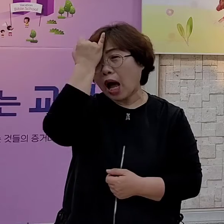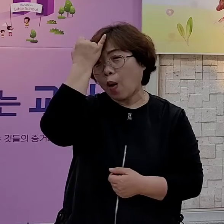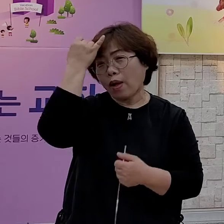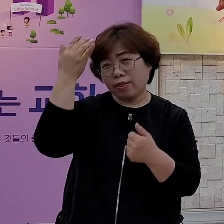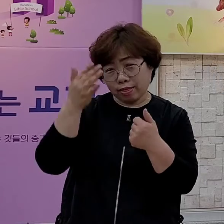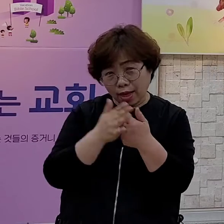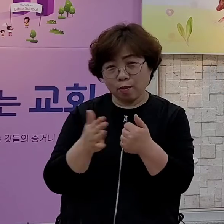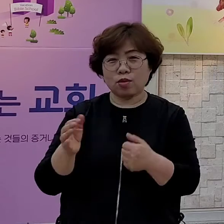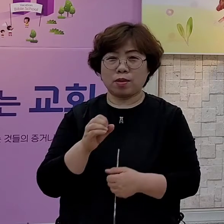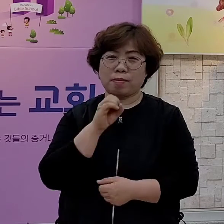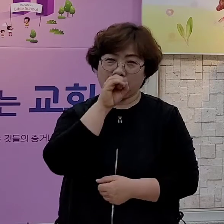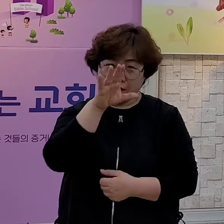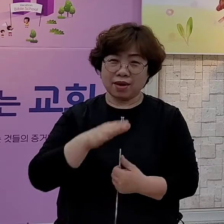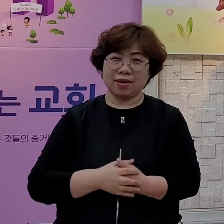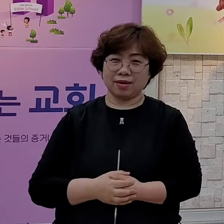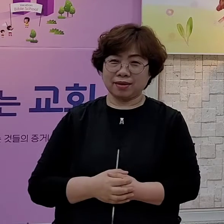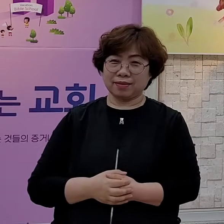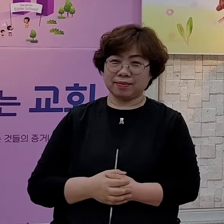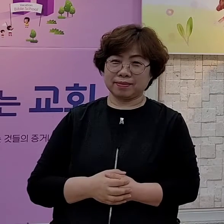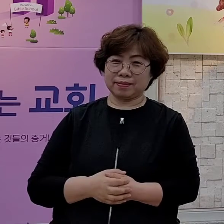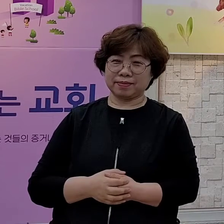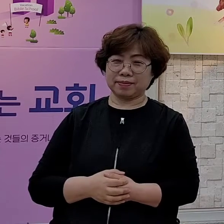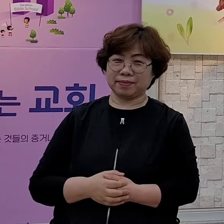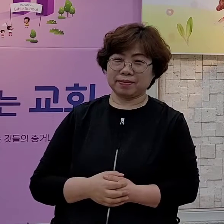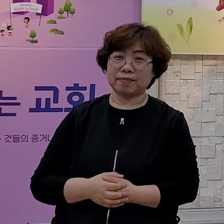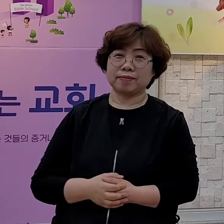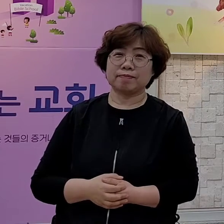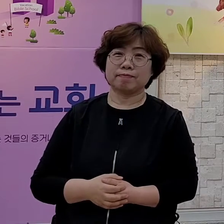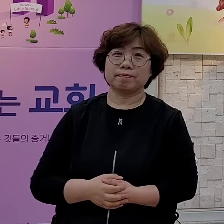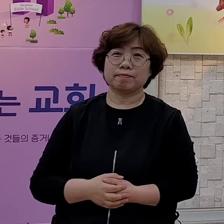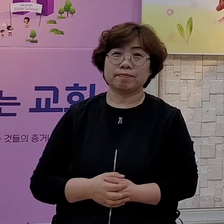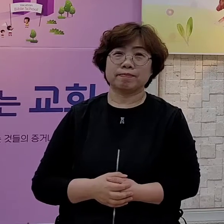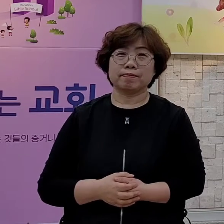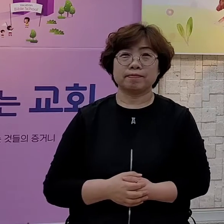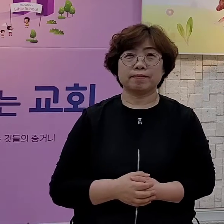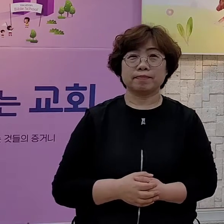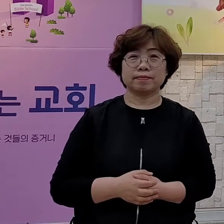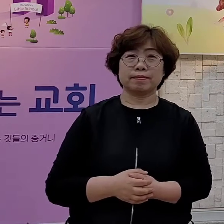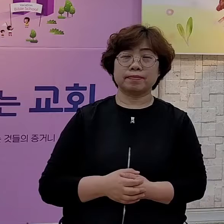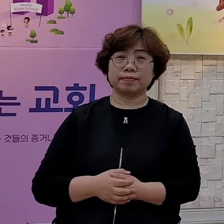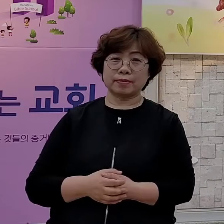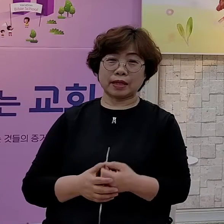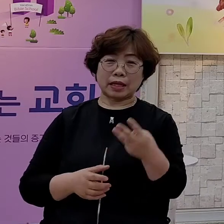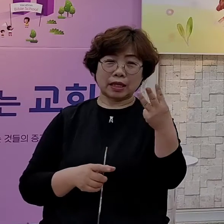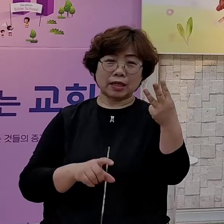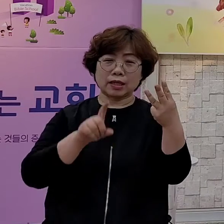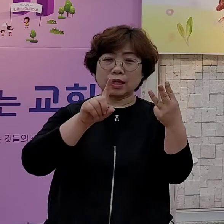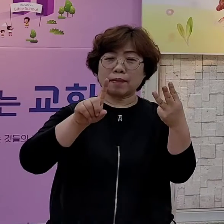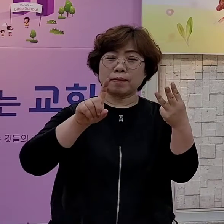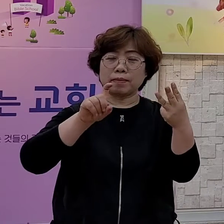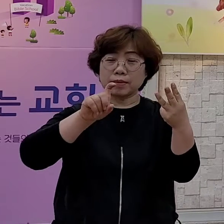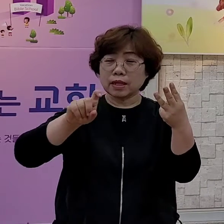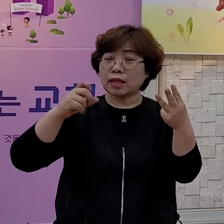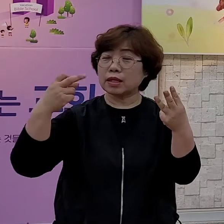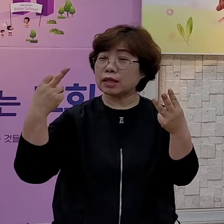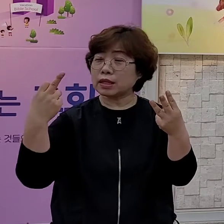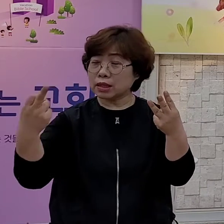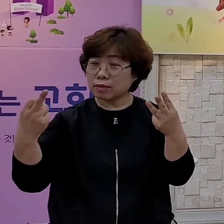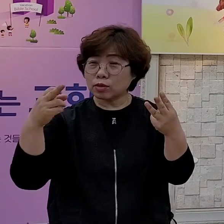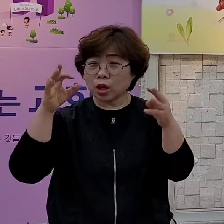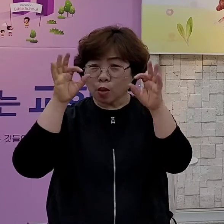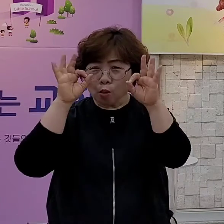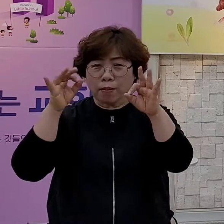12절이잖아요. 13절에 뭐라고 되어 있는지 아세요? 없는데 13절에 뭐라고 되어 있냐? 하와는 뭐라고 하는지 아세요?